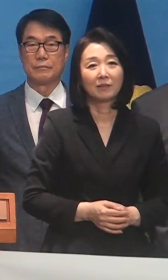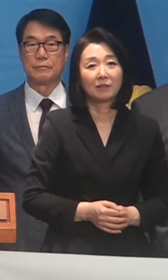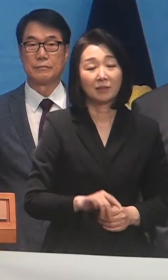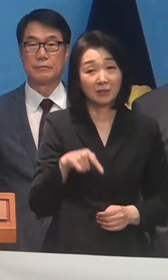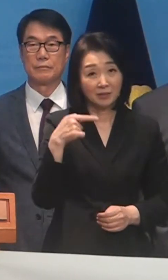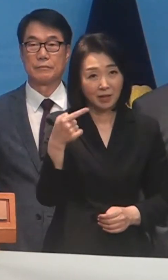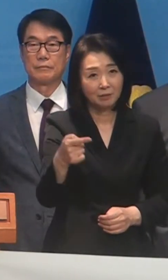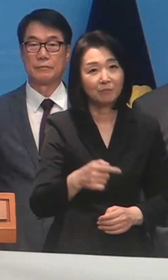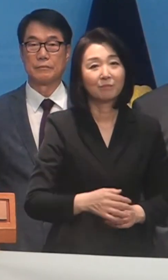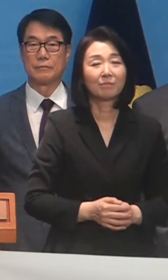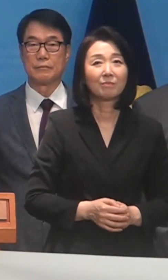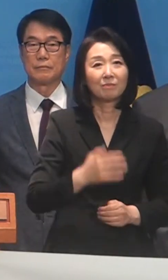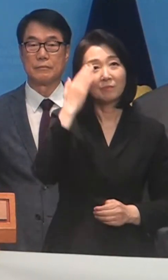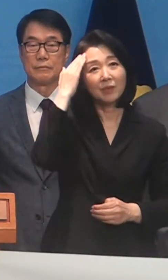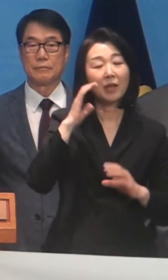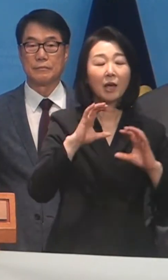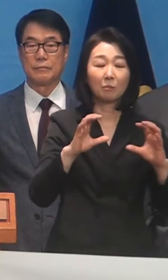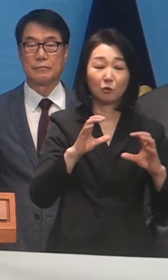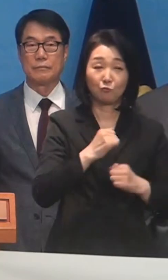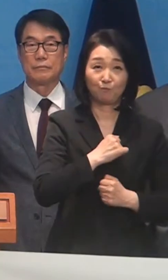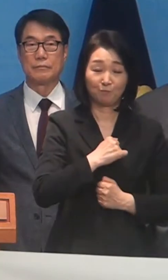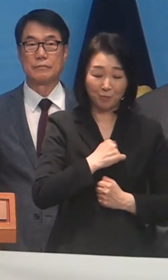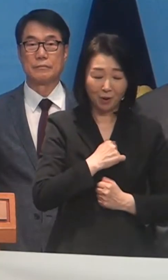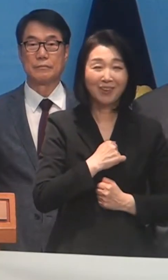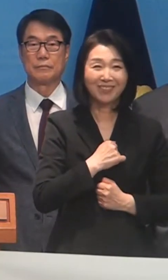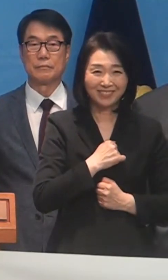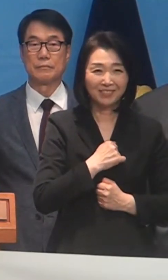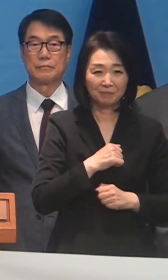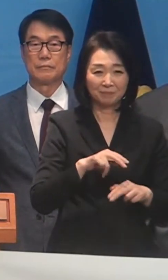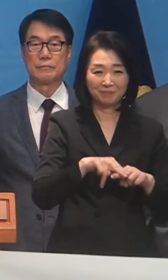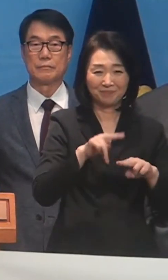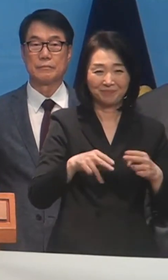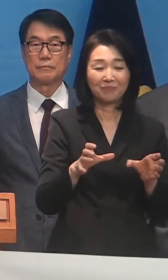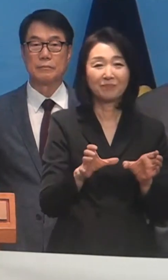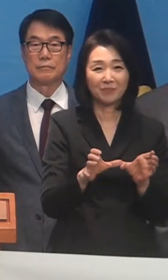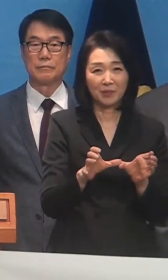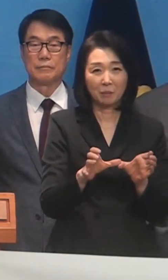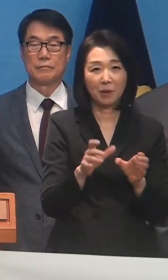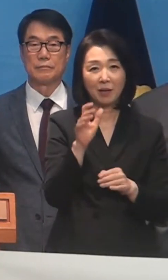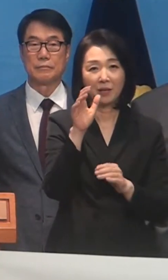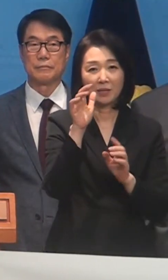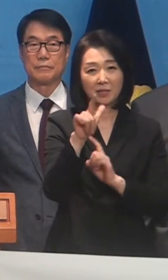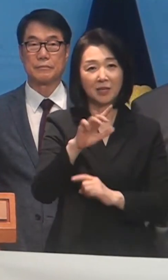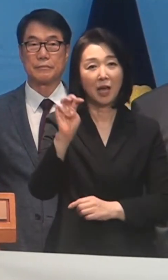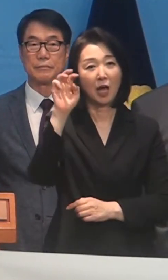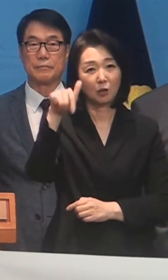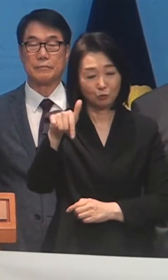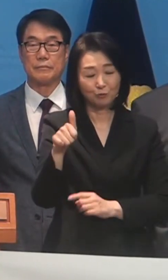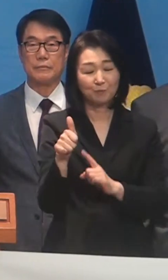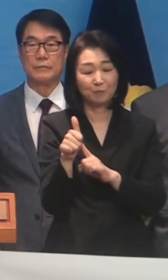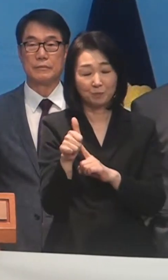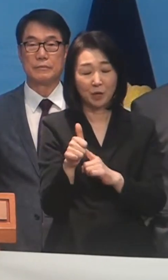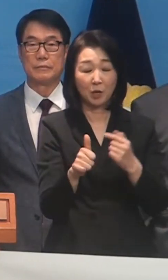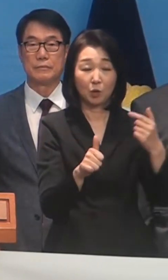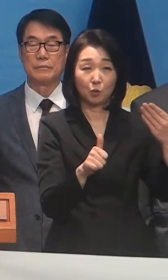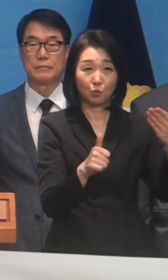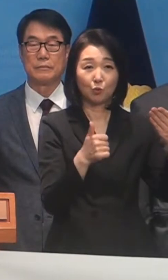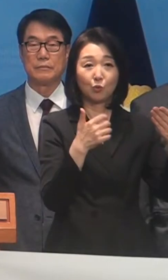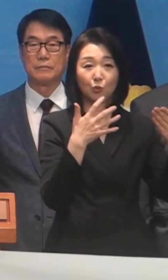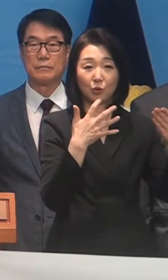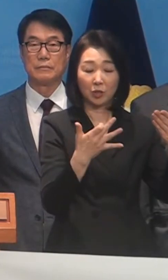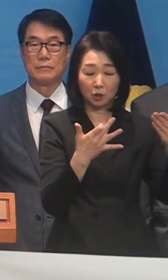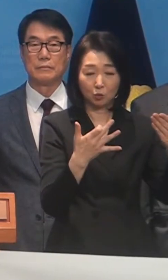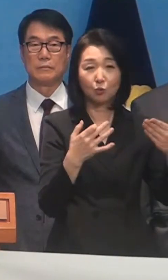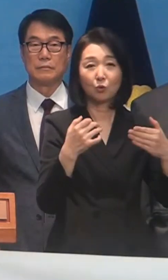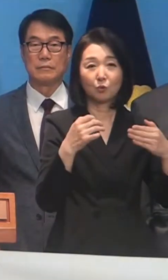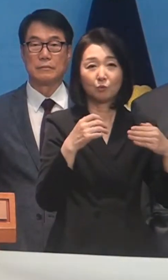이어서 대한민국 수호 예비역 장성단 이양구 공동대표께서 9.19 군사합의 복음